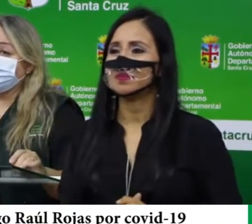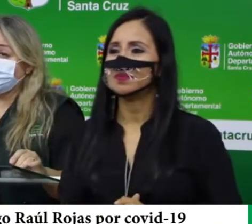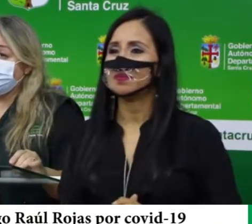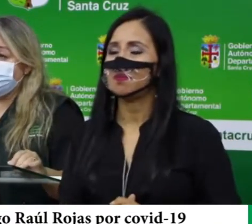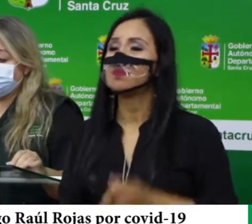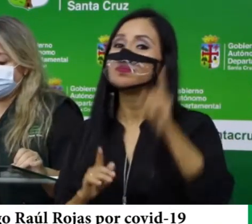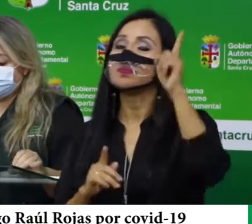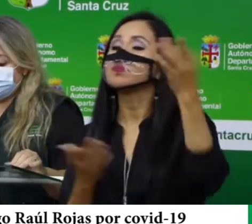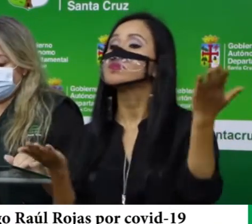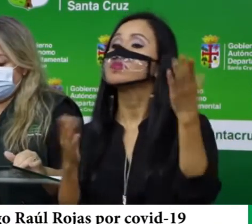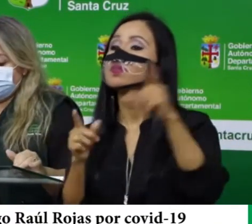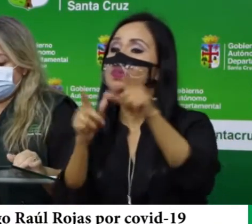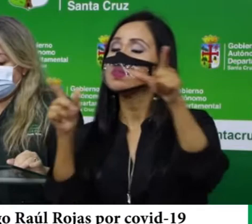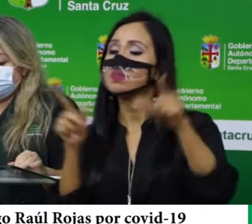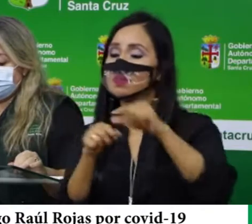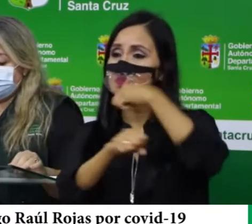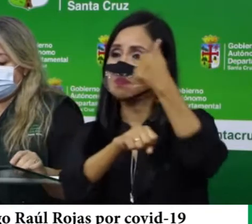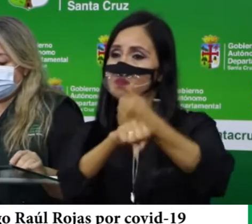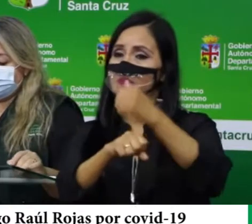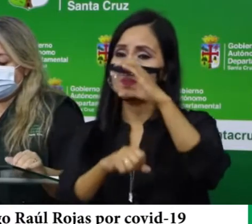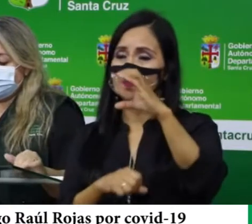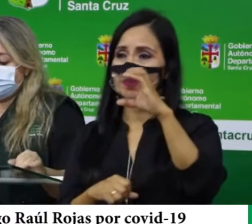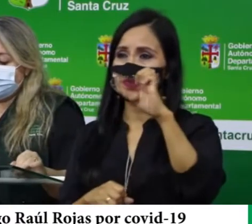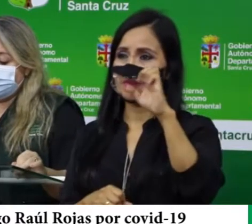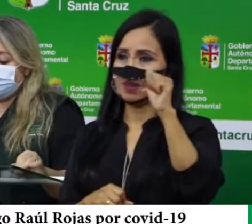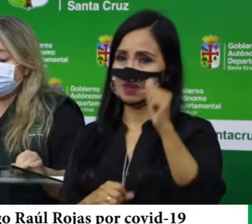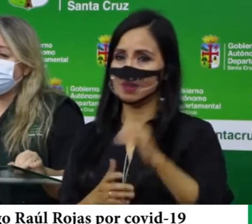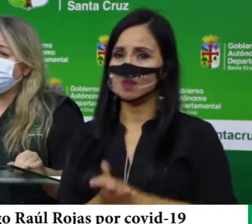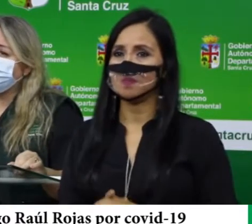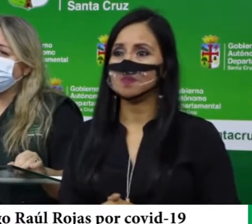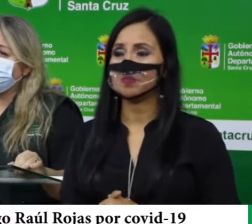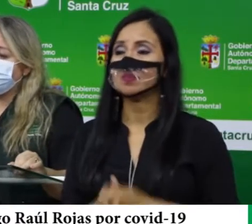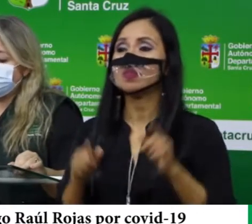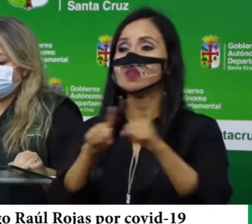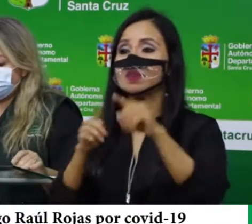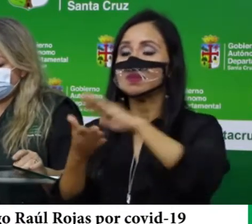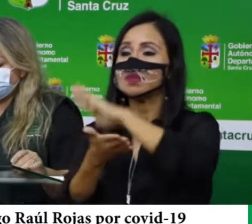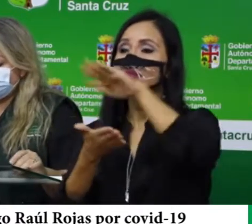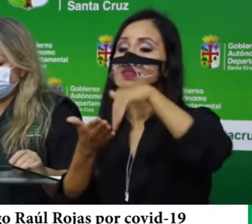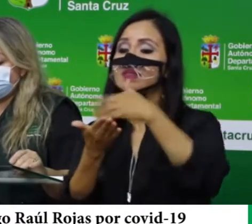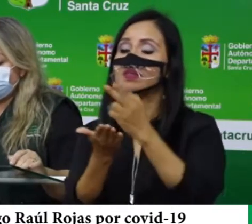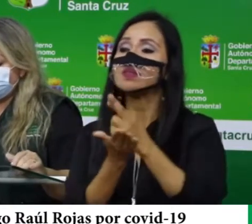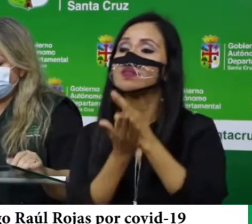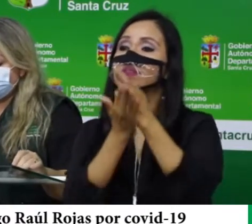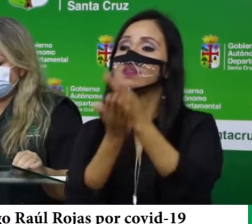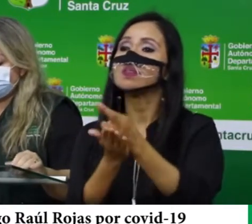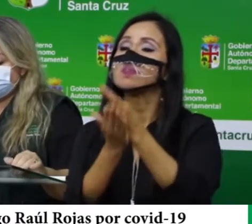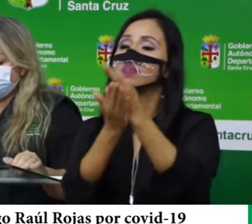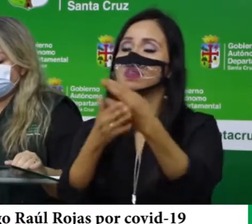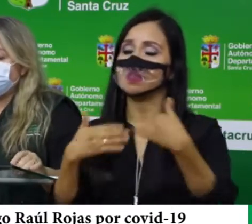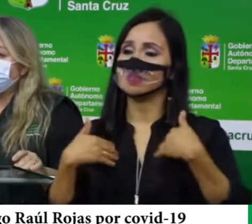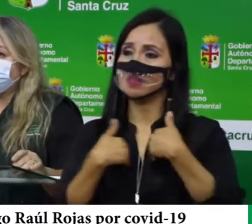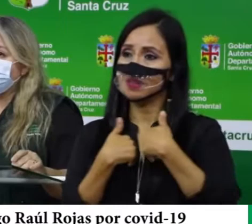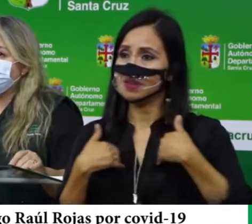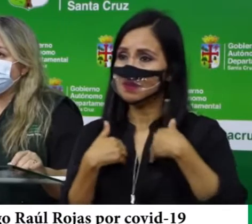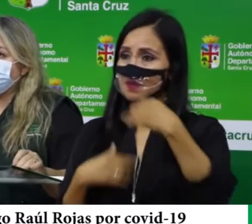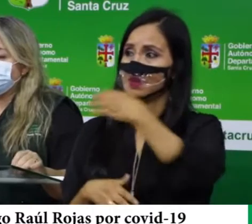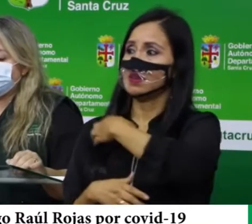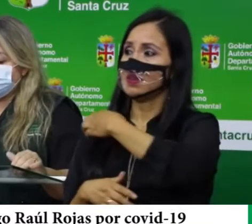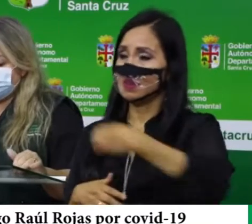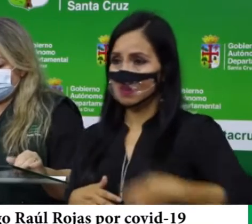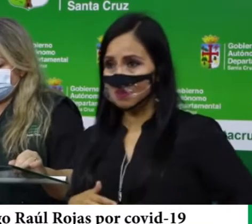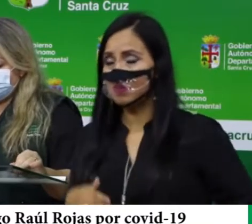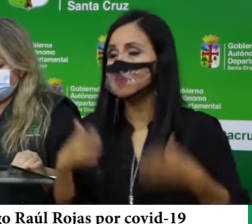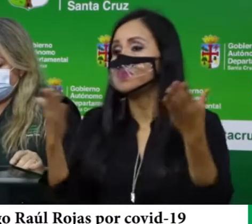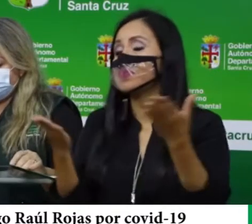en el CEA. Asimismo, el Centro de Rehabilitación de Aves de la Gobernación,